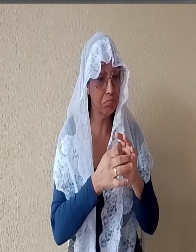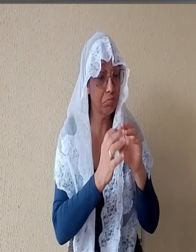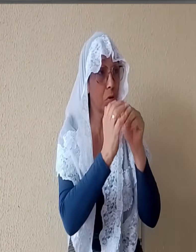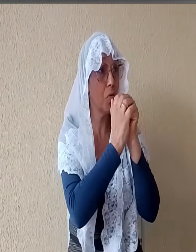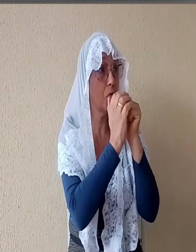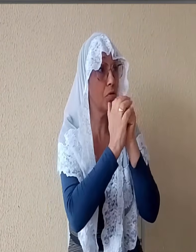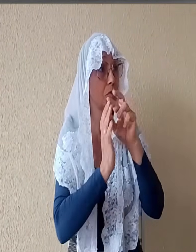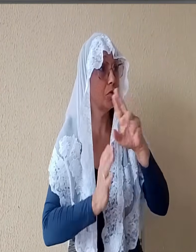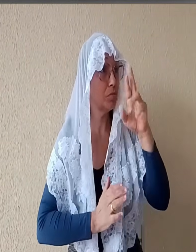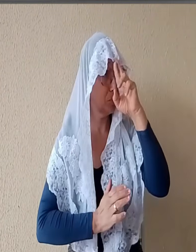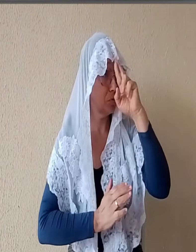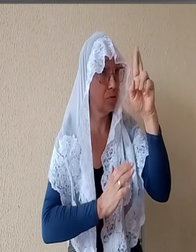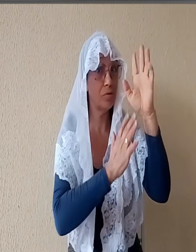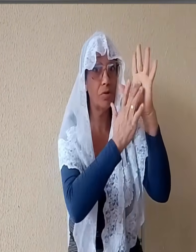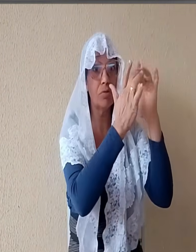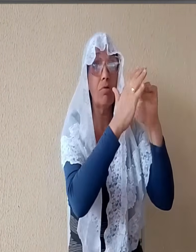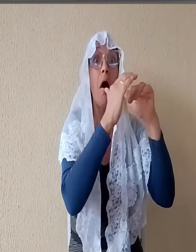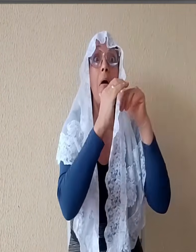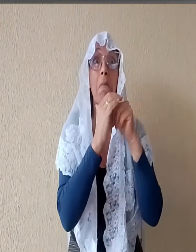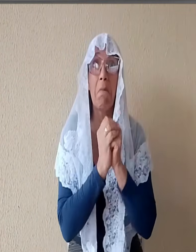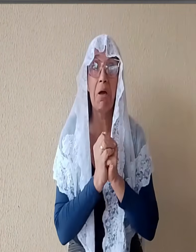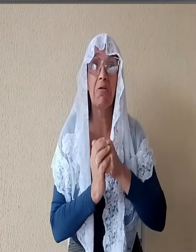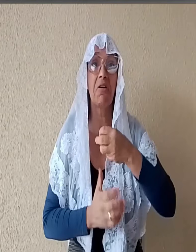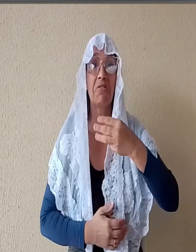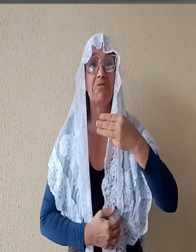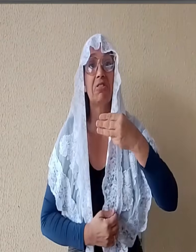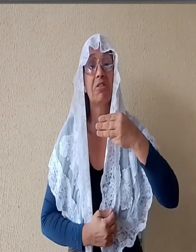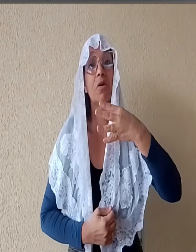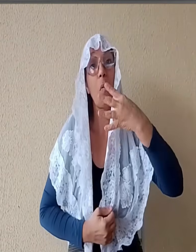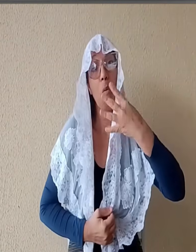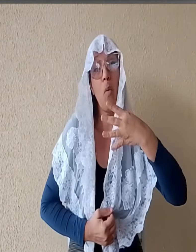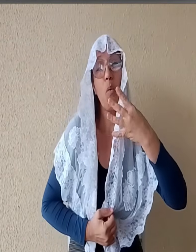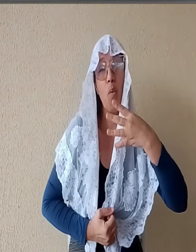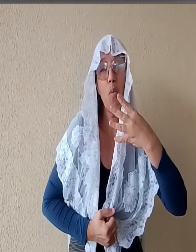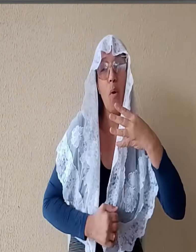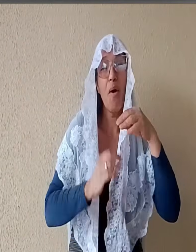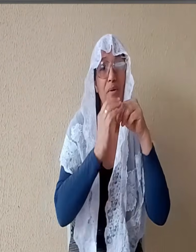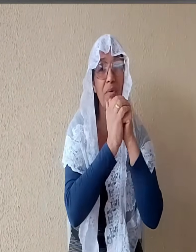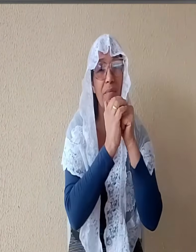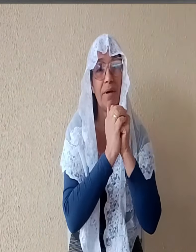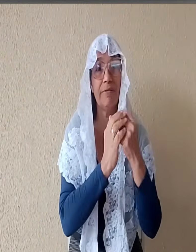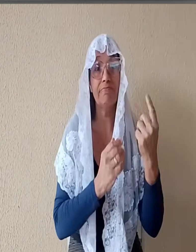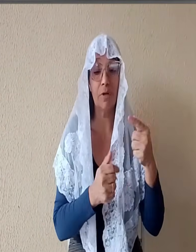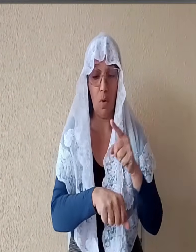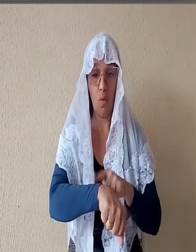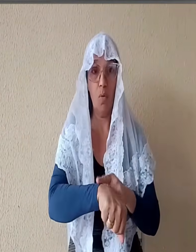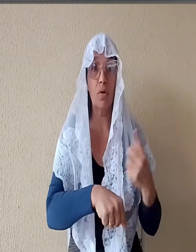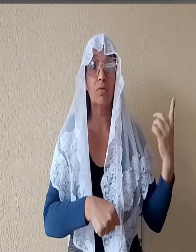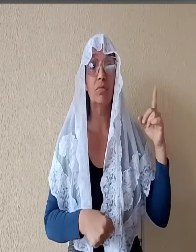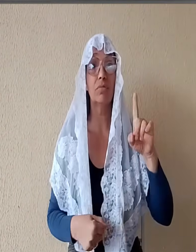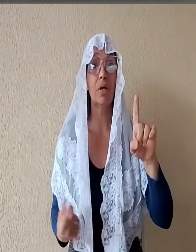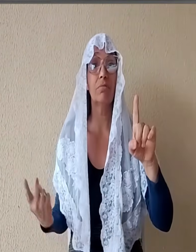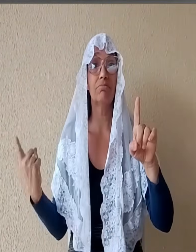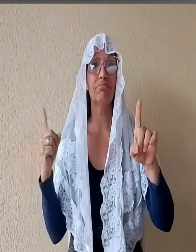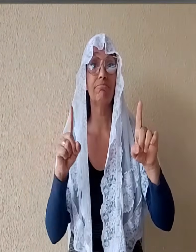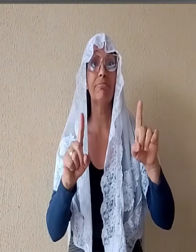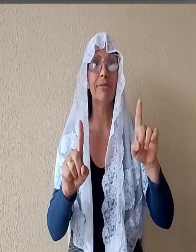irmão, 4 amém. Não é assim? Palavra, 5 amém. É ou não